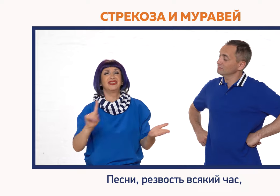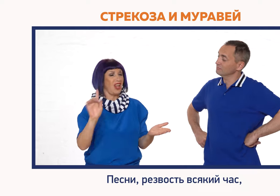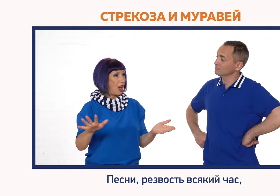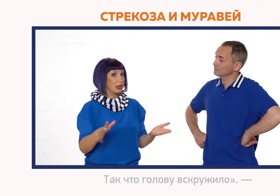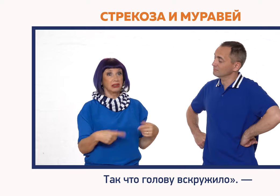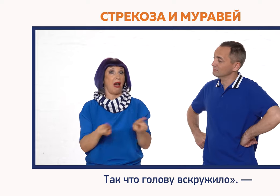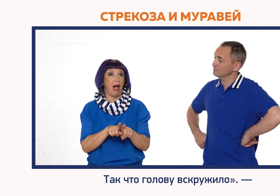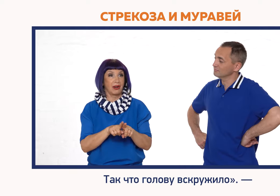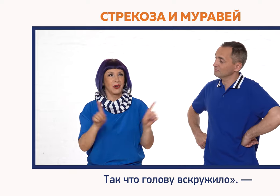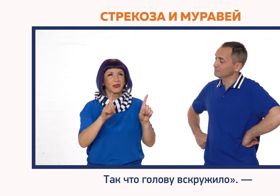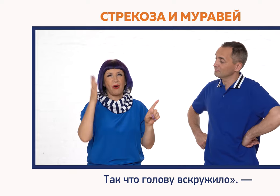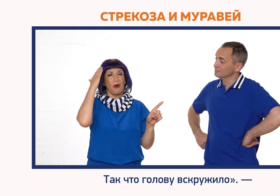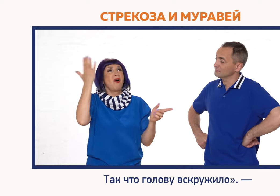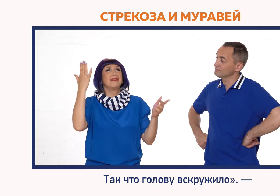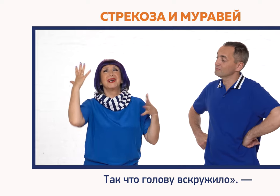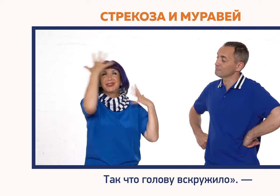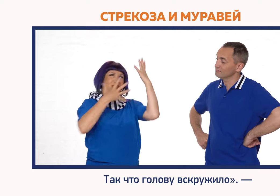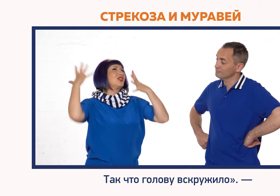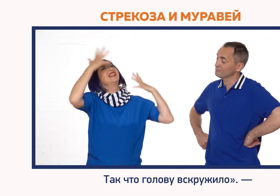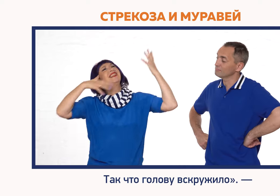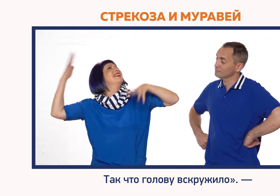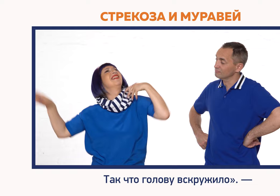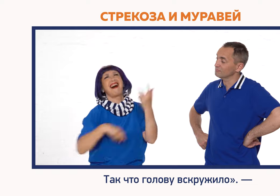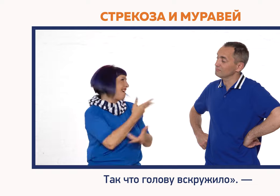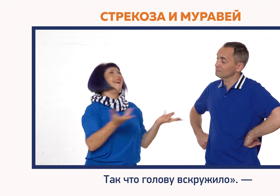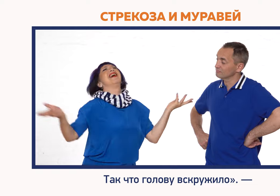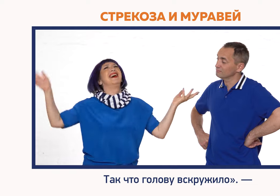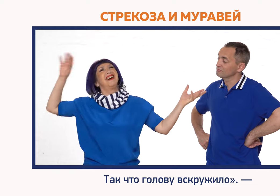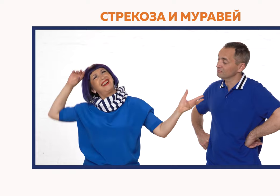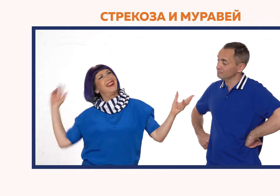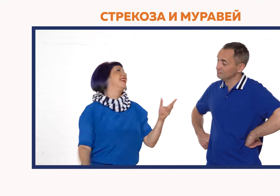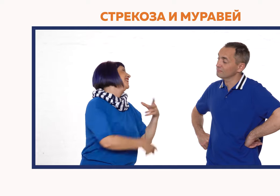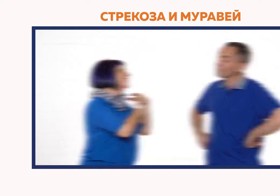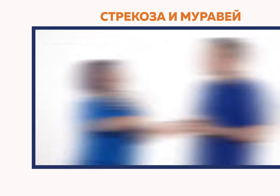всякий час. Так что голову вскружило.